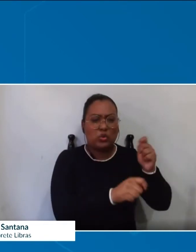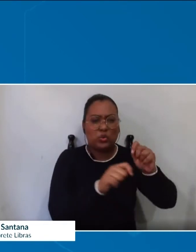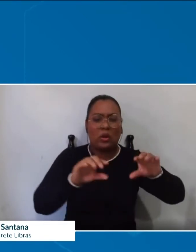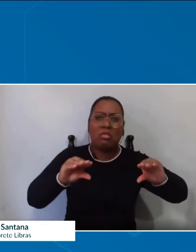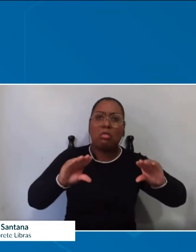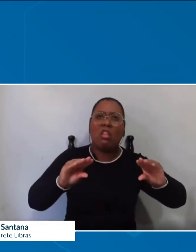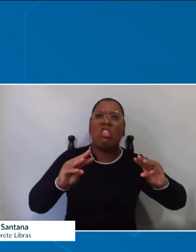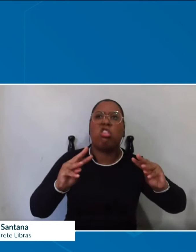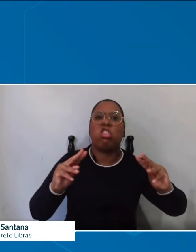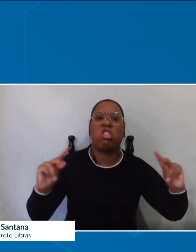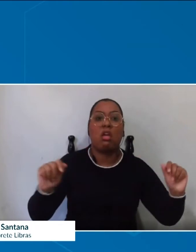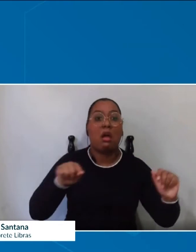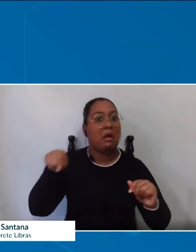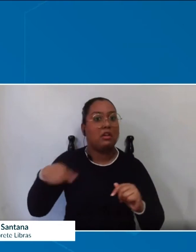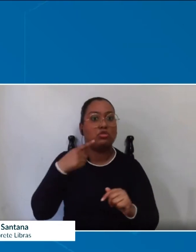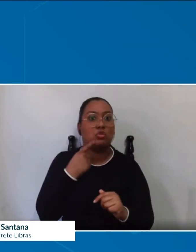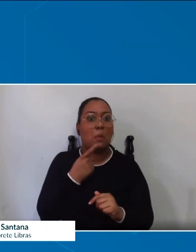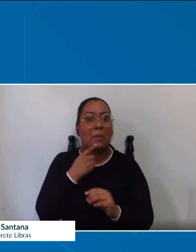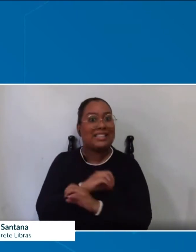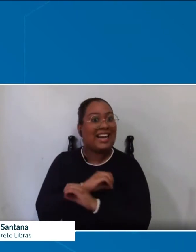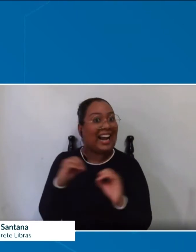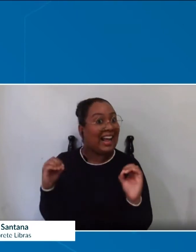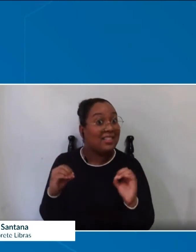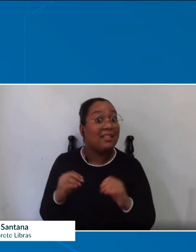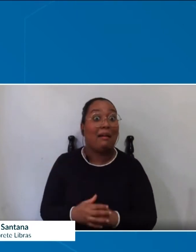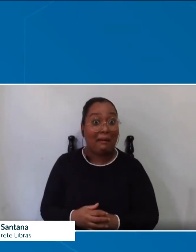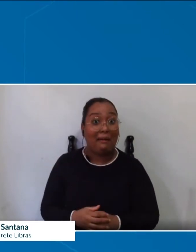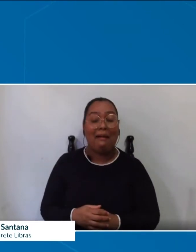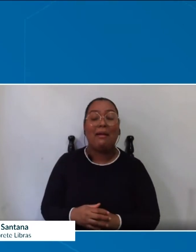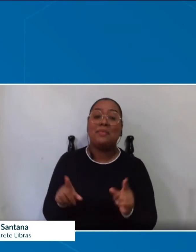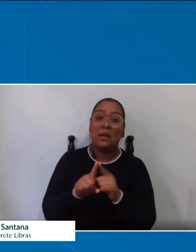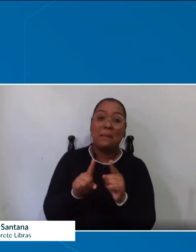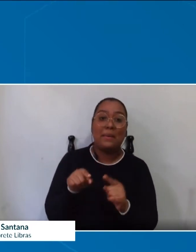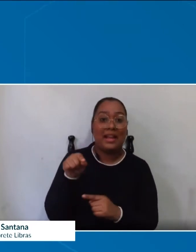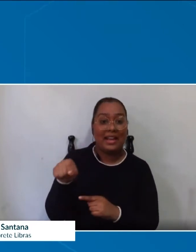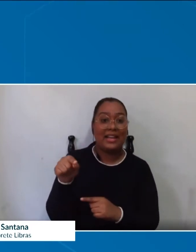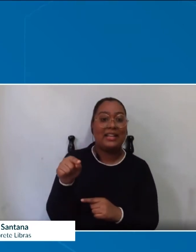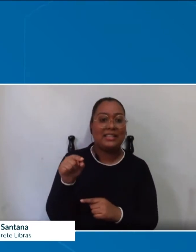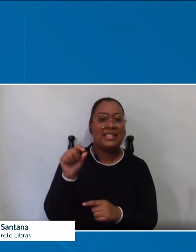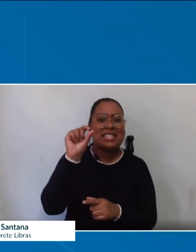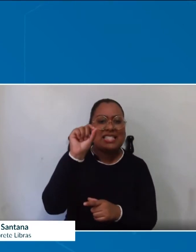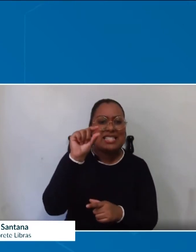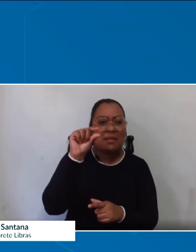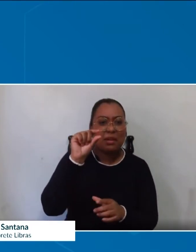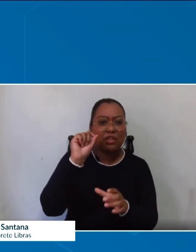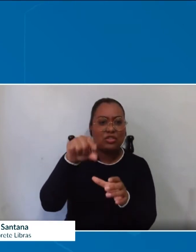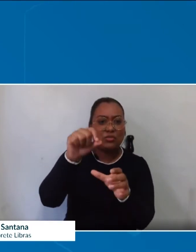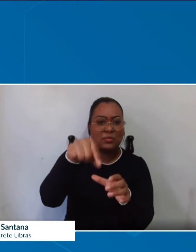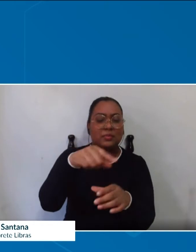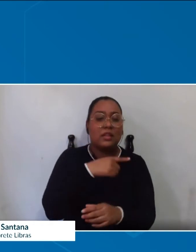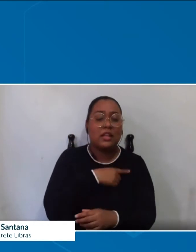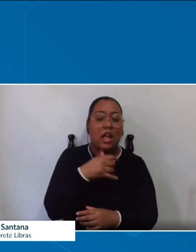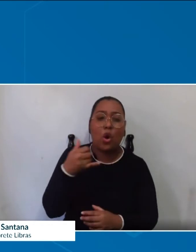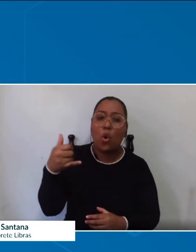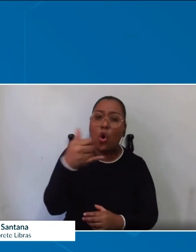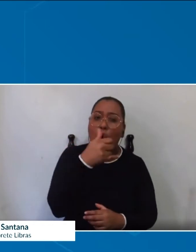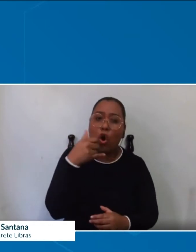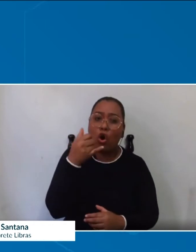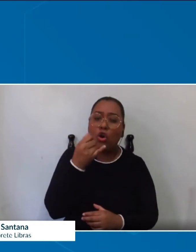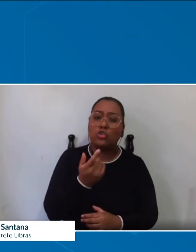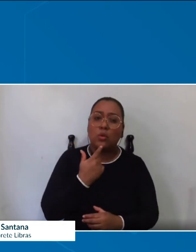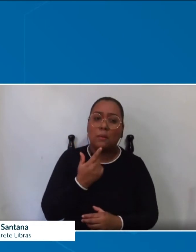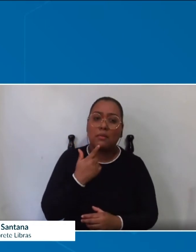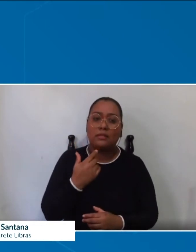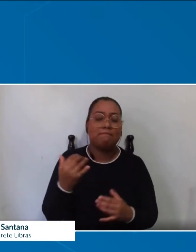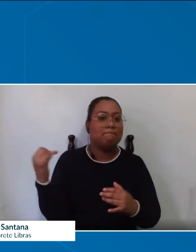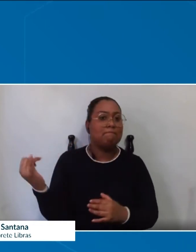semente também, e a semente do tomate, ela tem um óleo vegetal, óleo de tomate, que é muito importante do ponto de